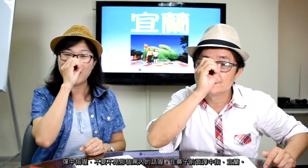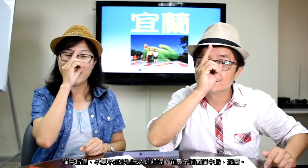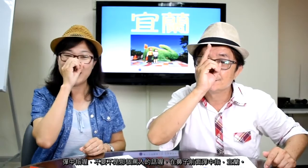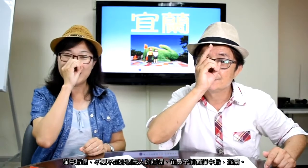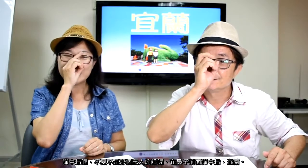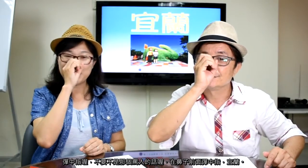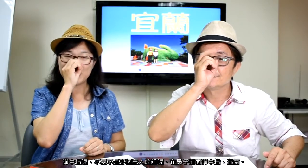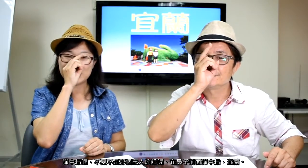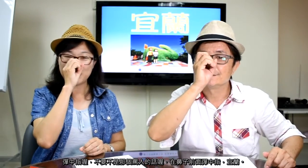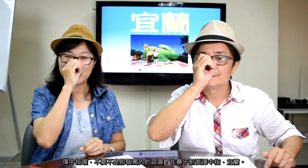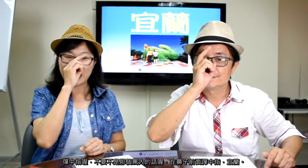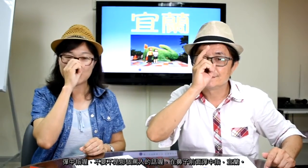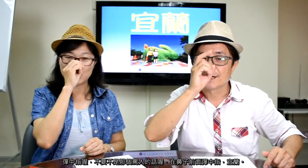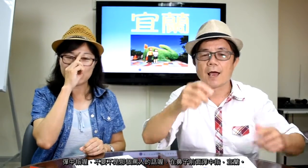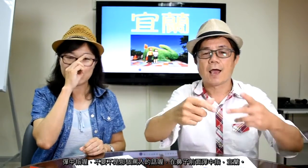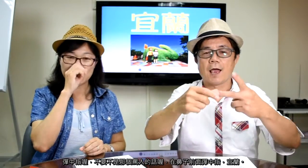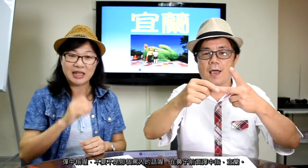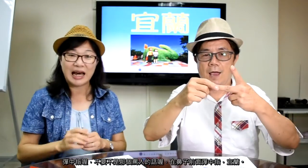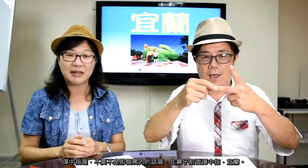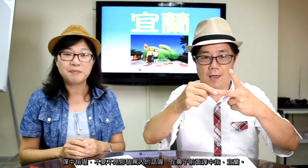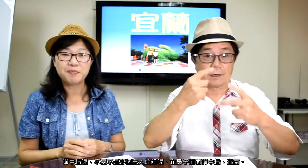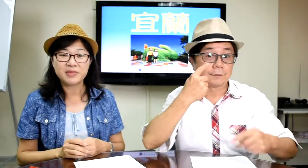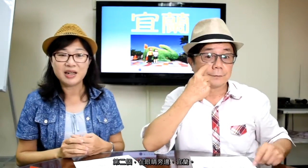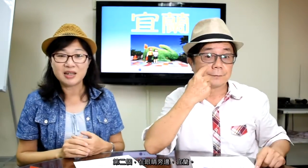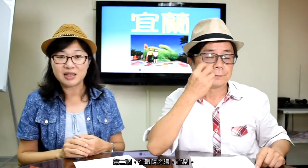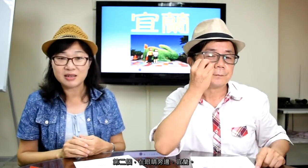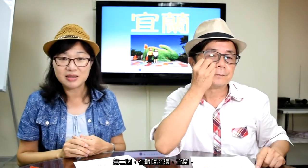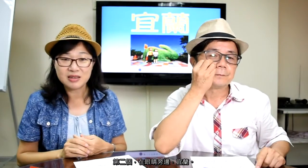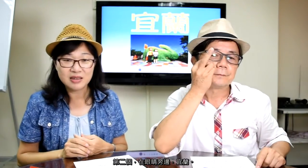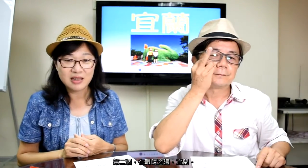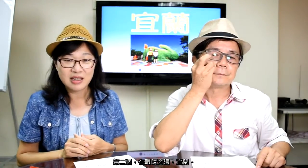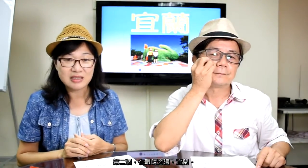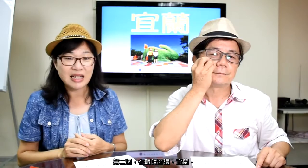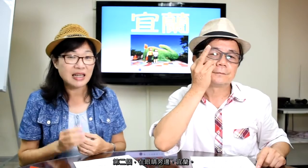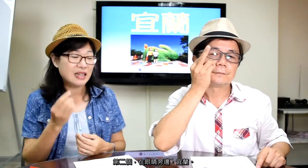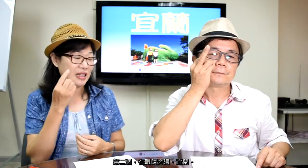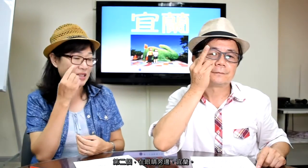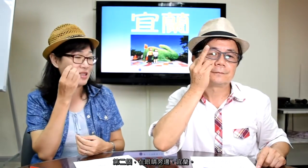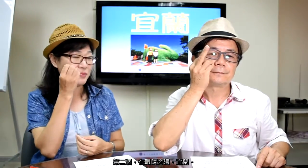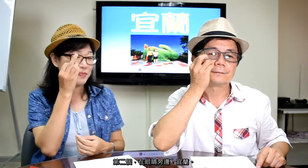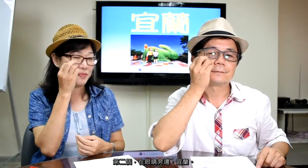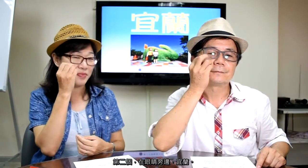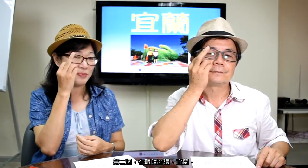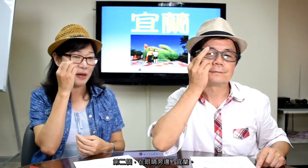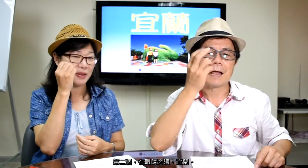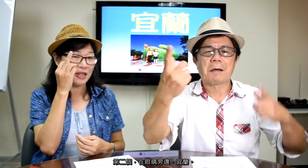哈，在鼻子前面弹中指，宜兰。第二个，在眼睛旁边